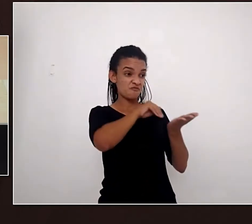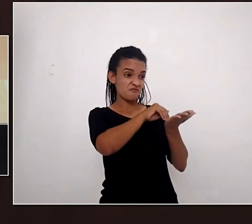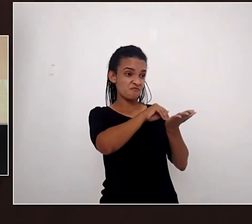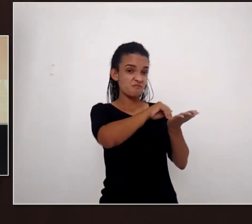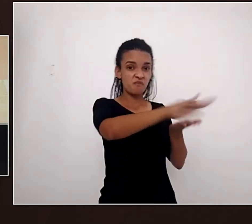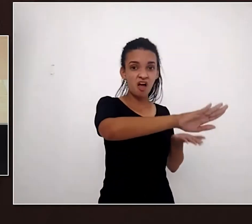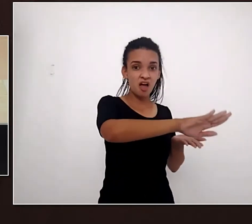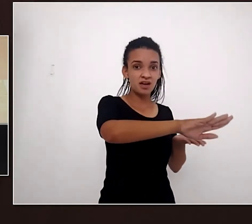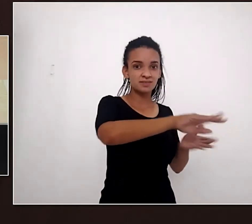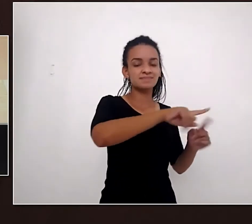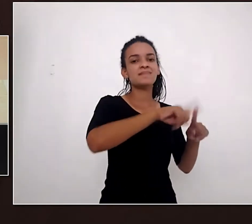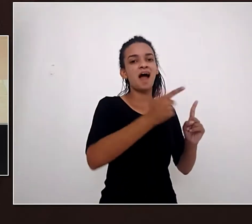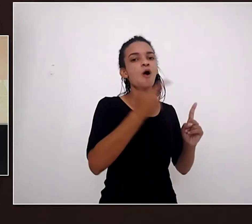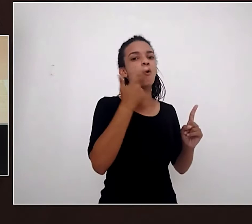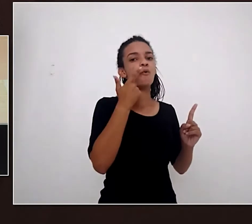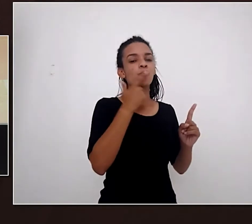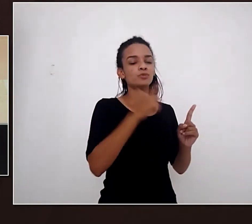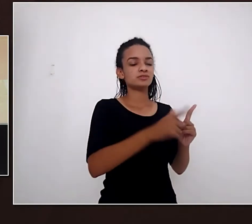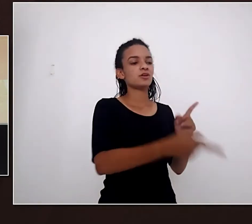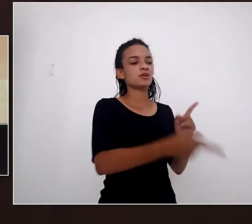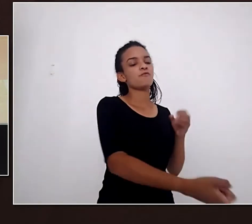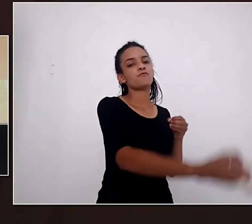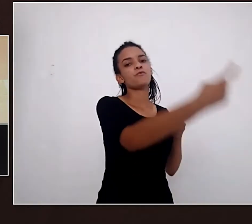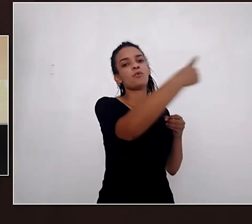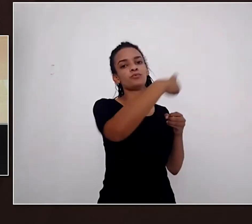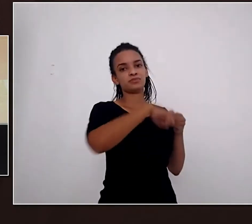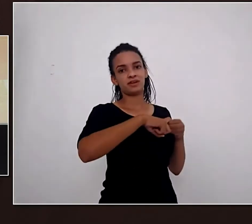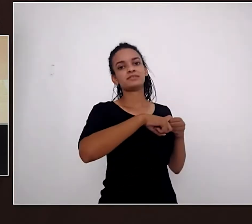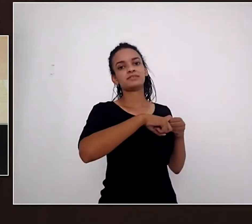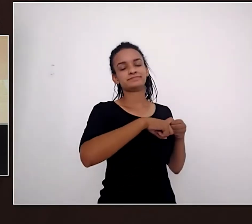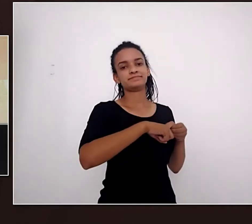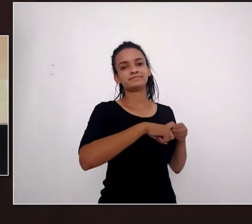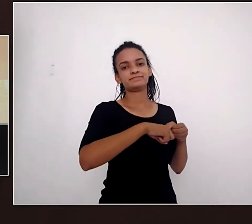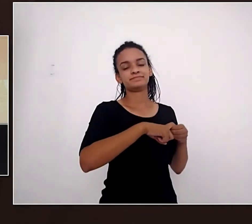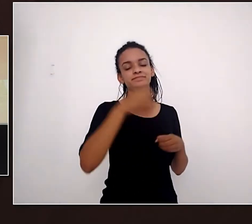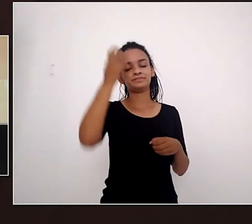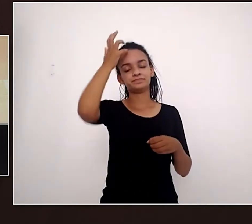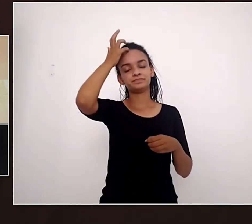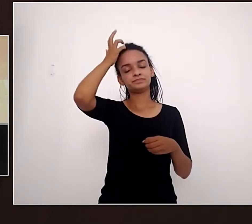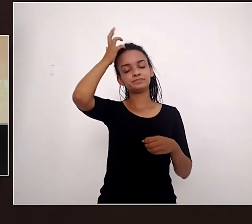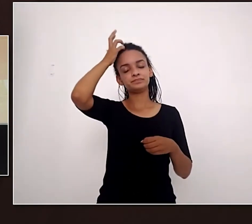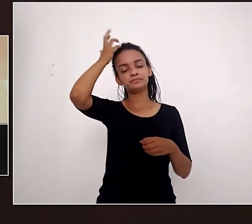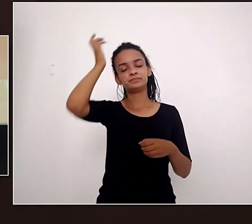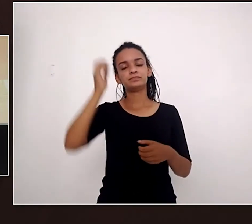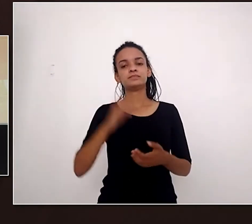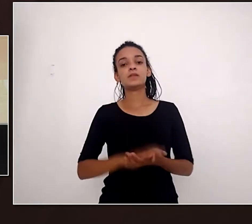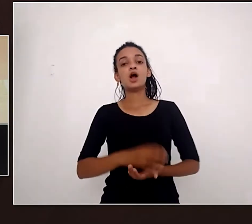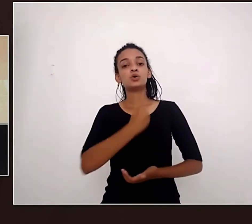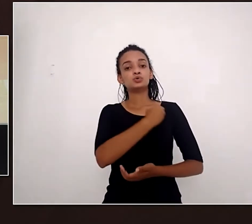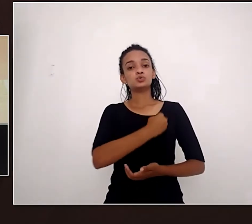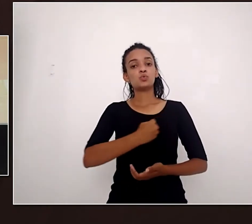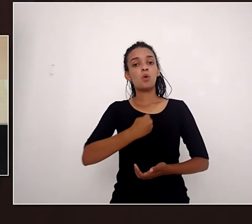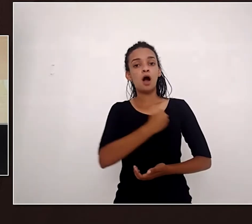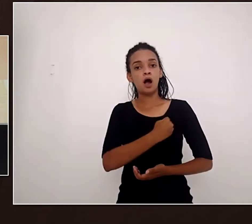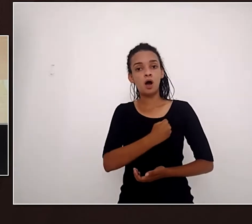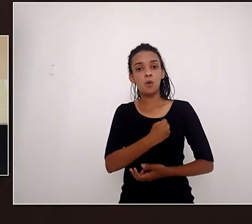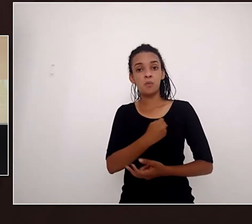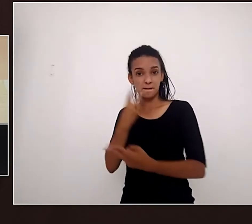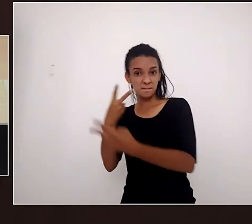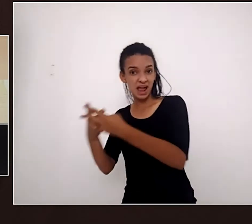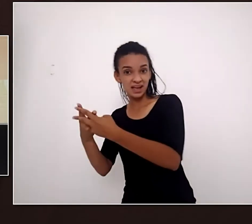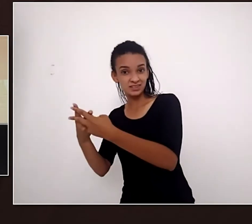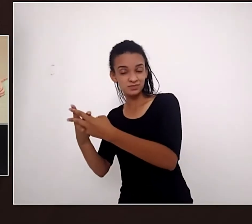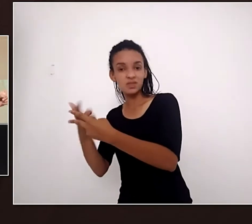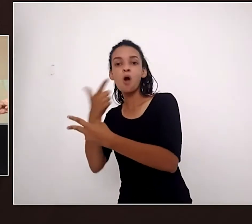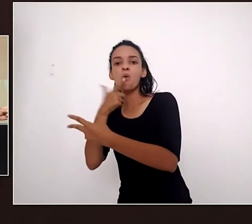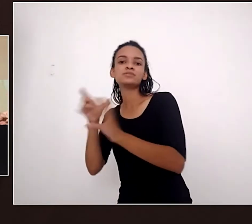suas propriedades confiscadas. O apóstolo João voltou do exílio na sua época. O apóstolo João,